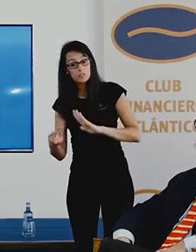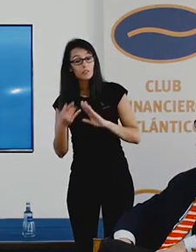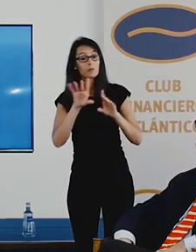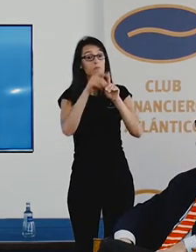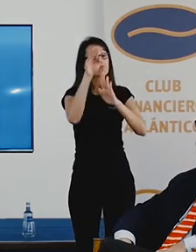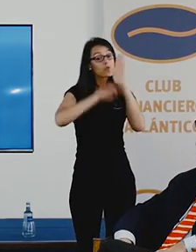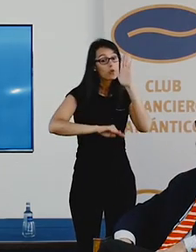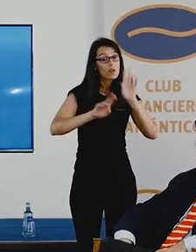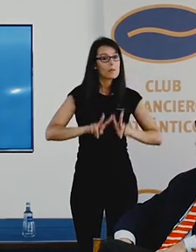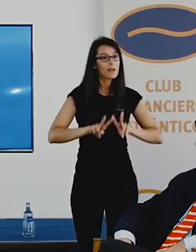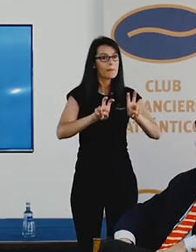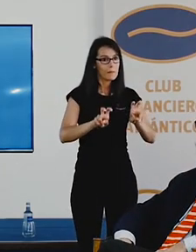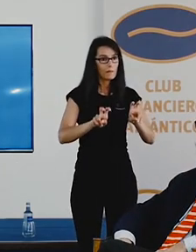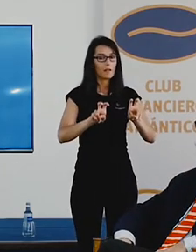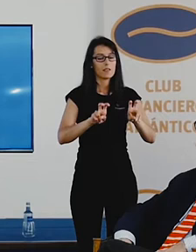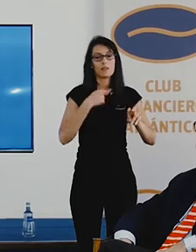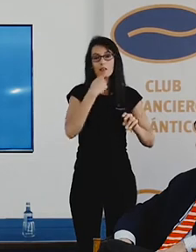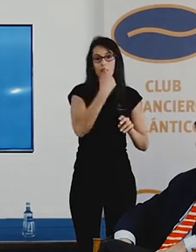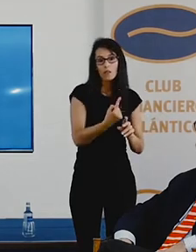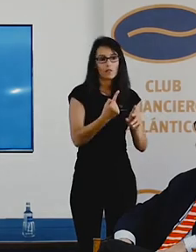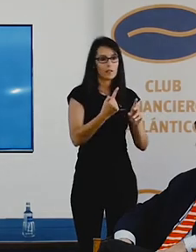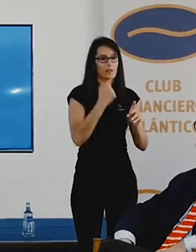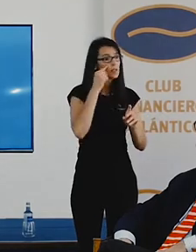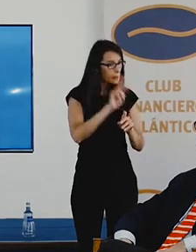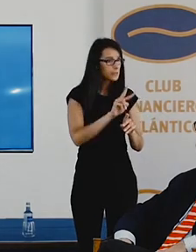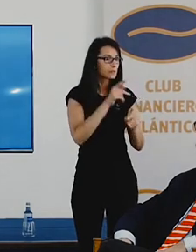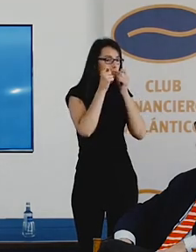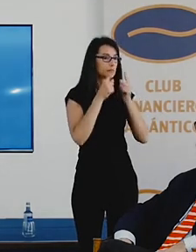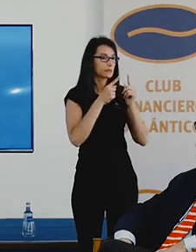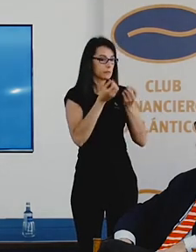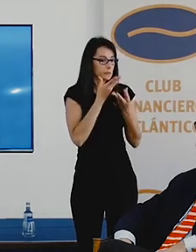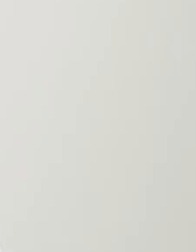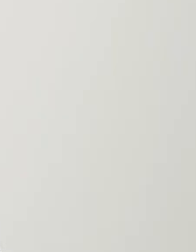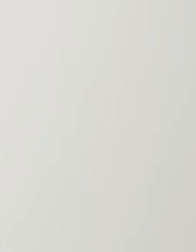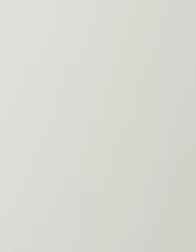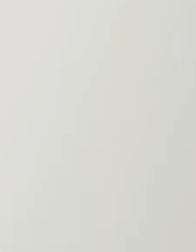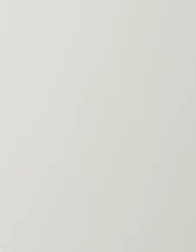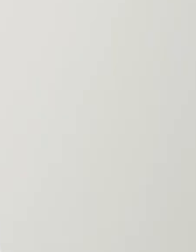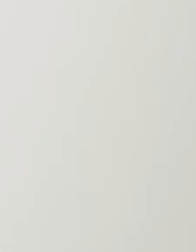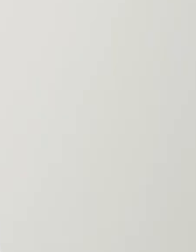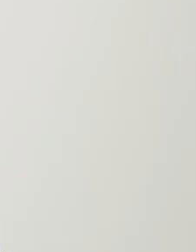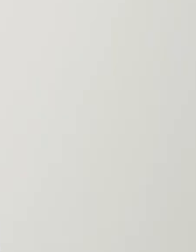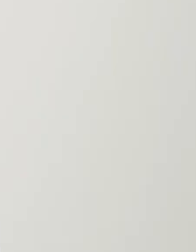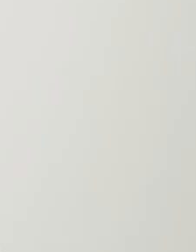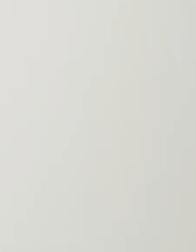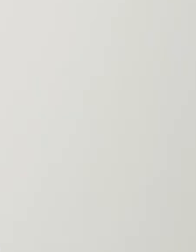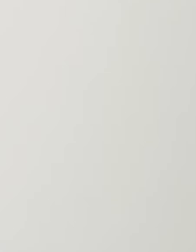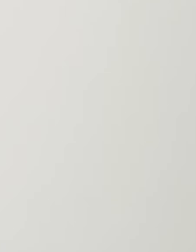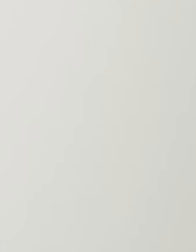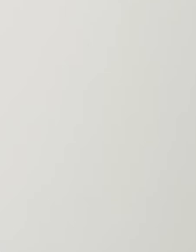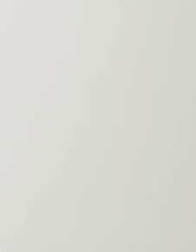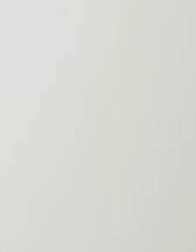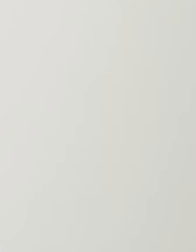Emprende, con Marta Portero, reportera del programa. ¿Qué hacen The Draft? Toda la logística de las bicis nos la